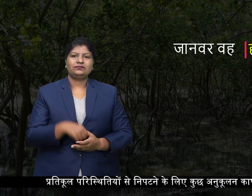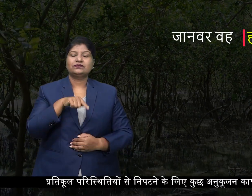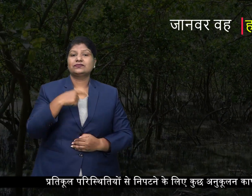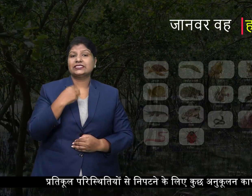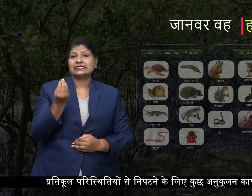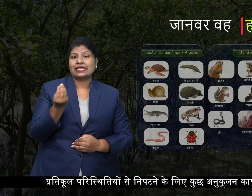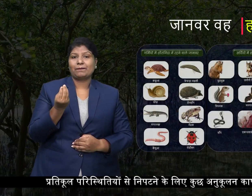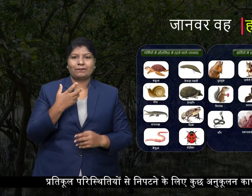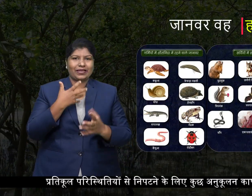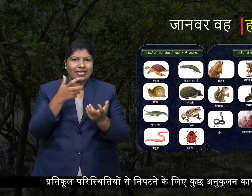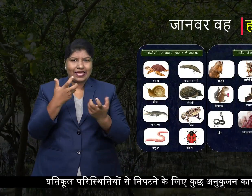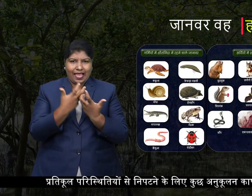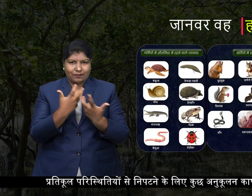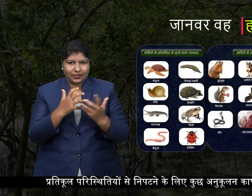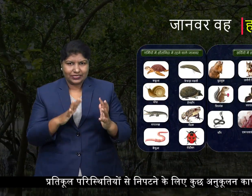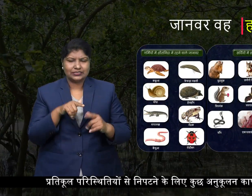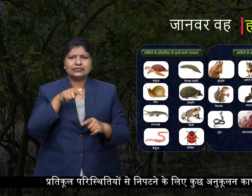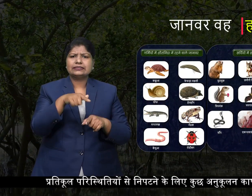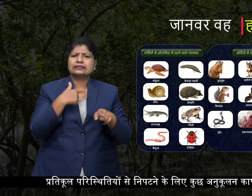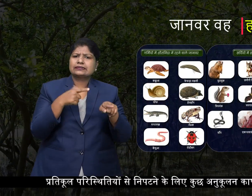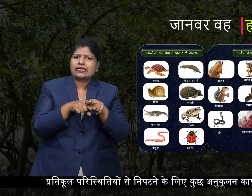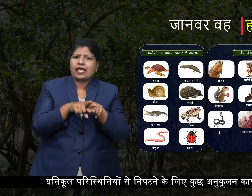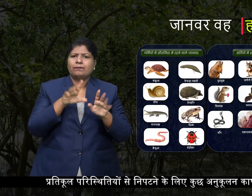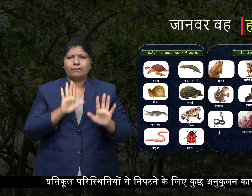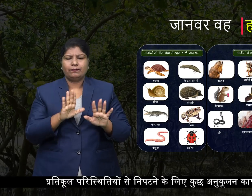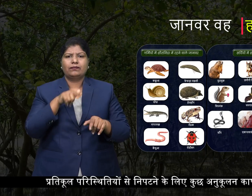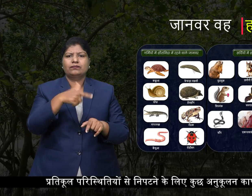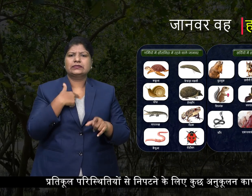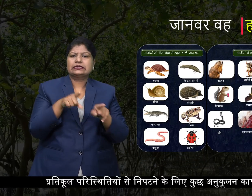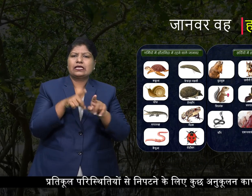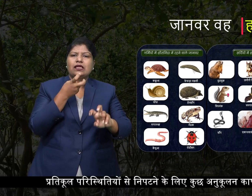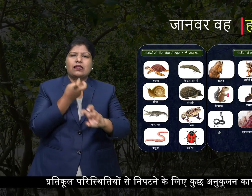प्रतिकूल परिस्थितियों से निपटने के लिए कुछ अनुकूलन काफ़ी अजीब